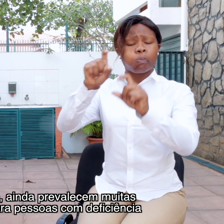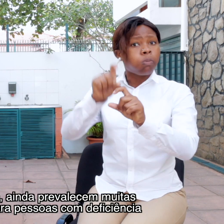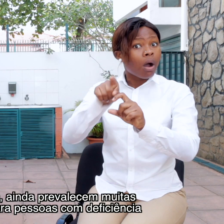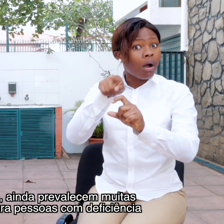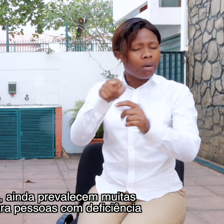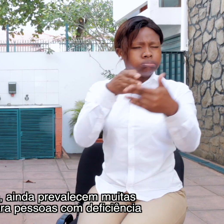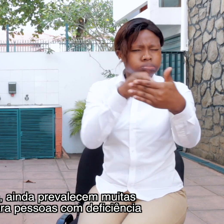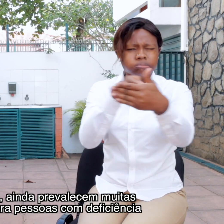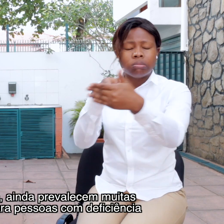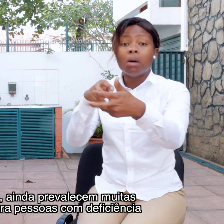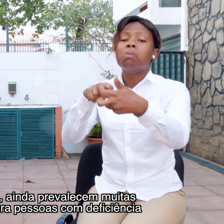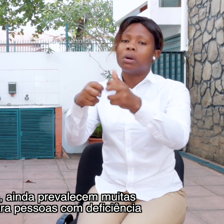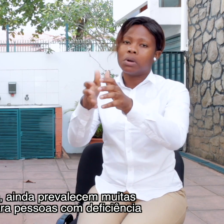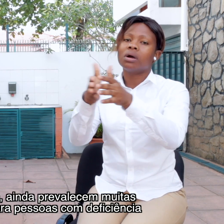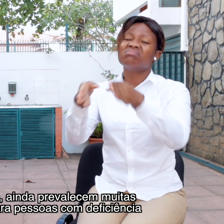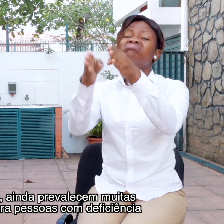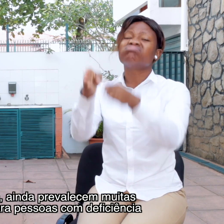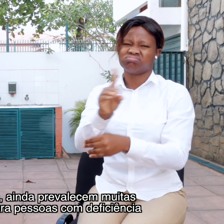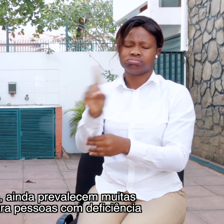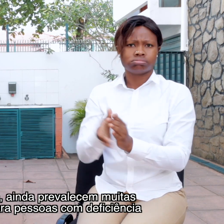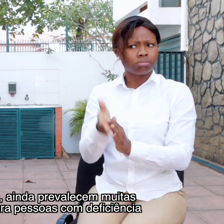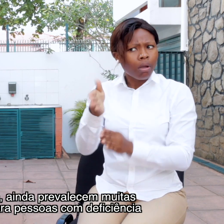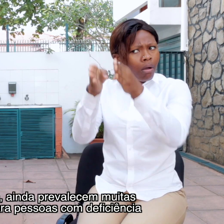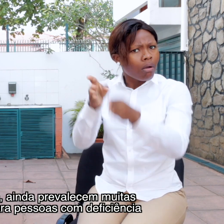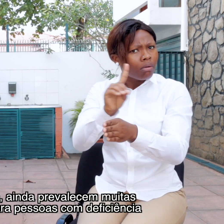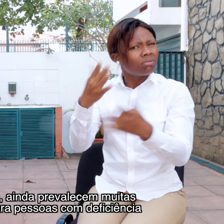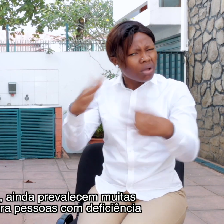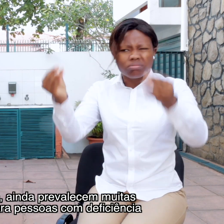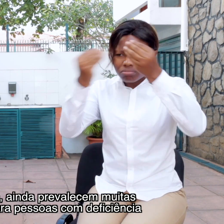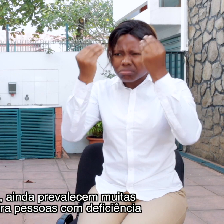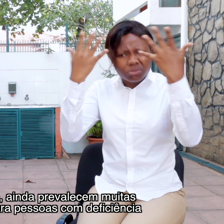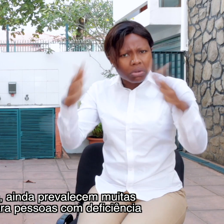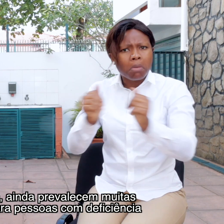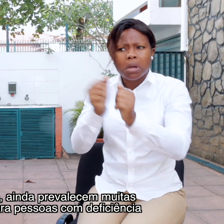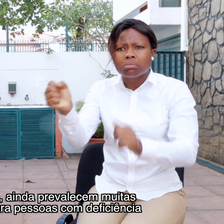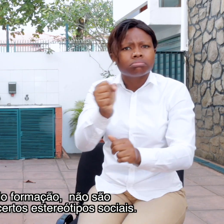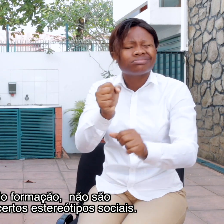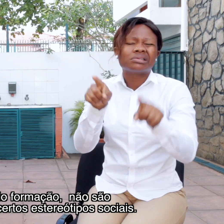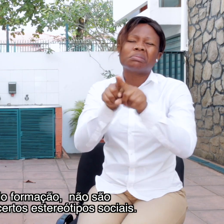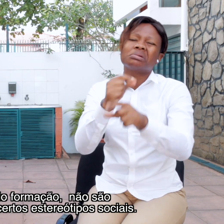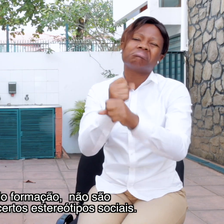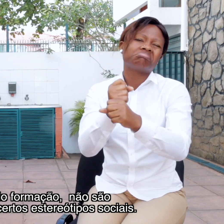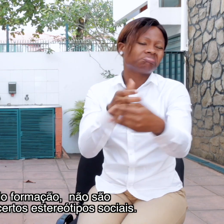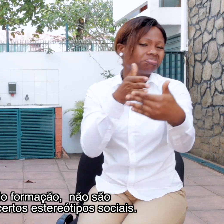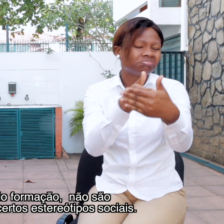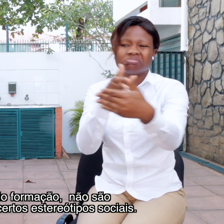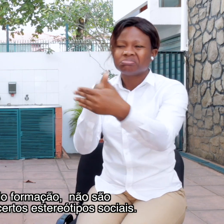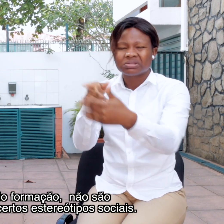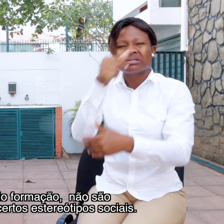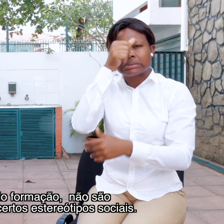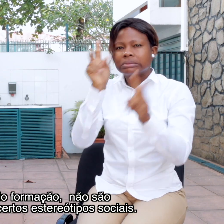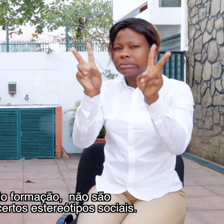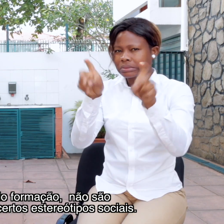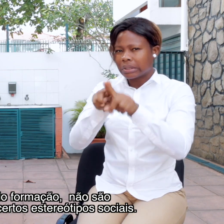Apesar desta redução, ainda prevalecem muitas barreiras, sobretudo para pessoas com deficiência que, mesmo tendo formação, não